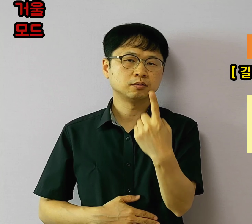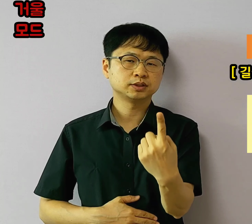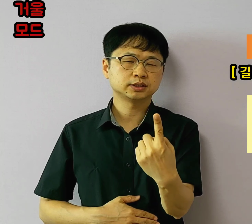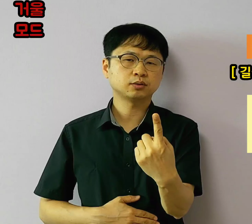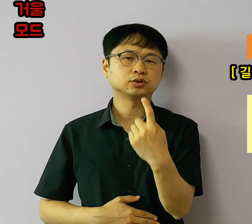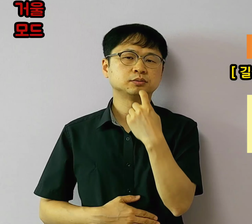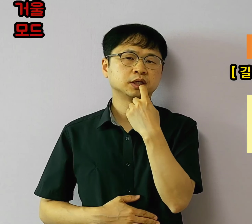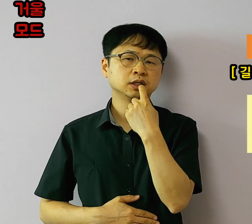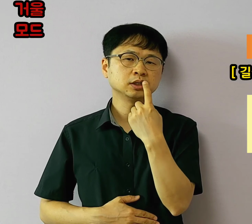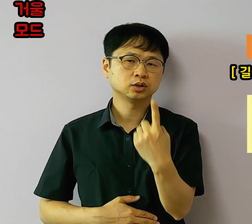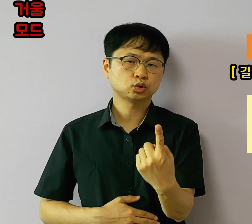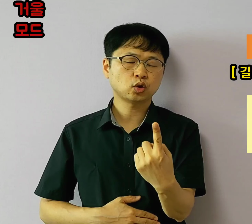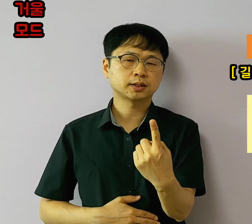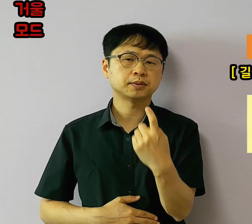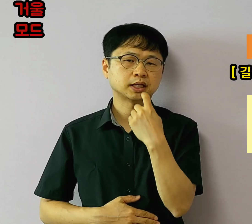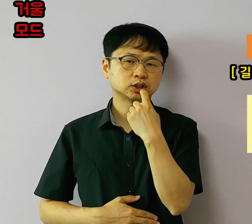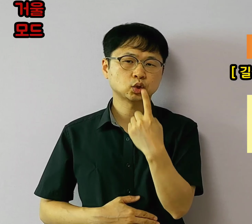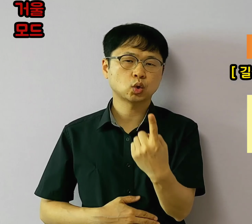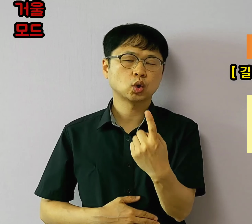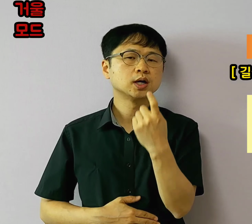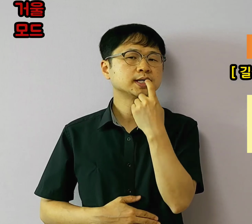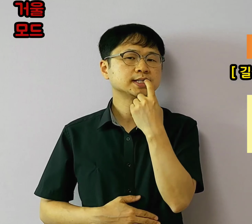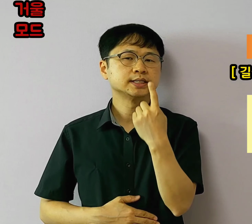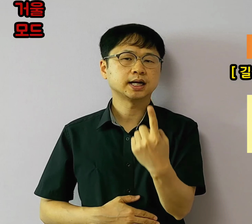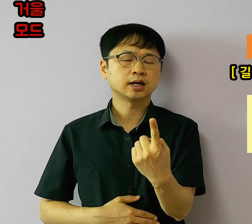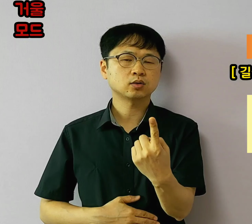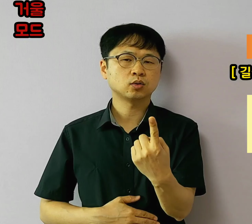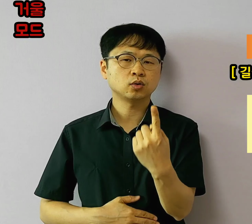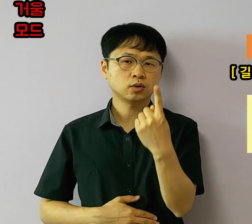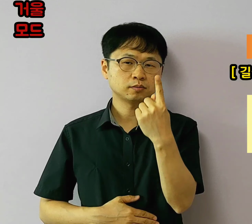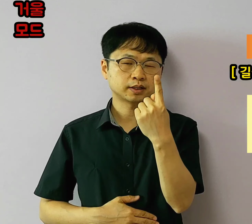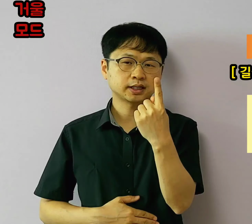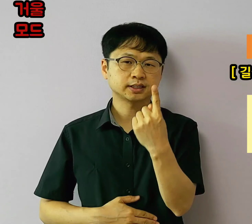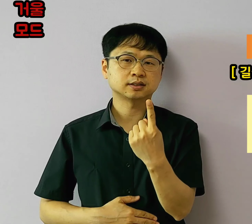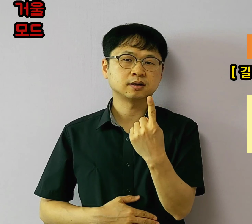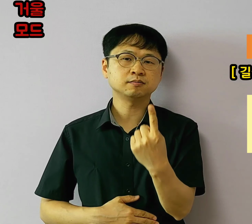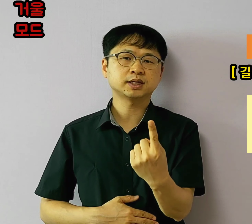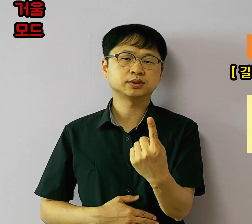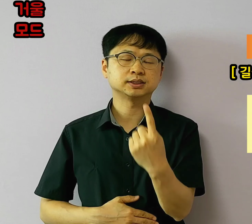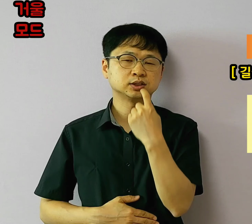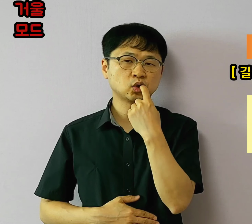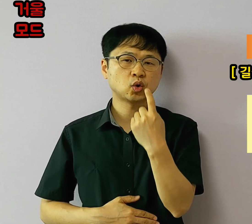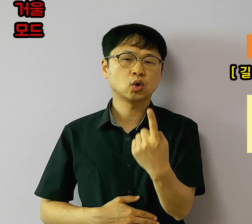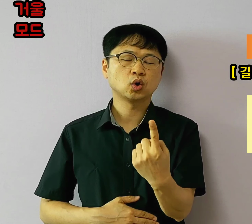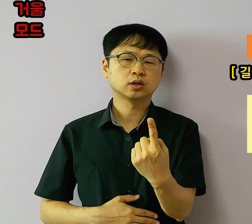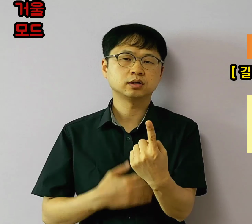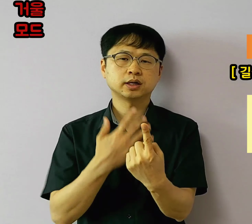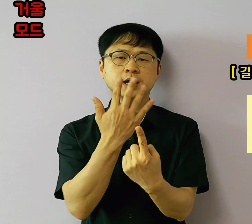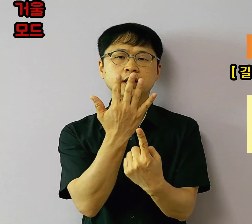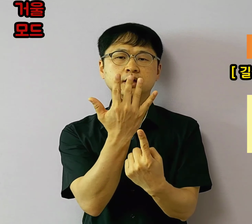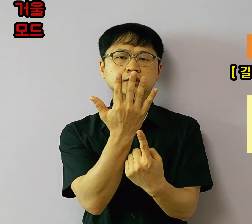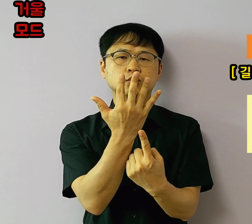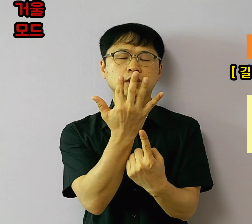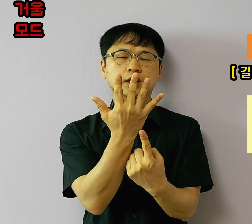검지를 세워주시면 초가 됩니다. 초. 하얗고 막대기처럼 세워지는 초. 거기에 손가락을